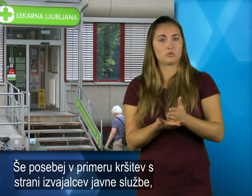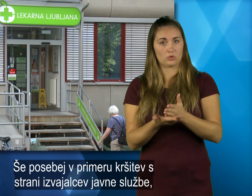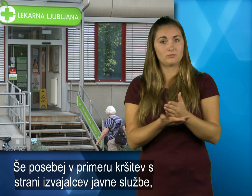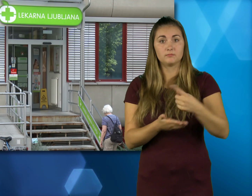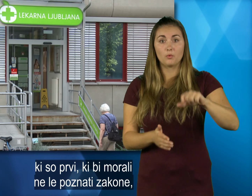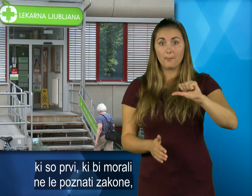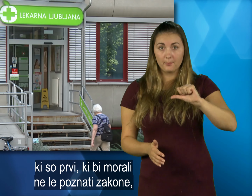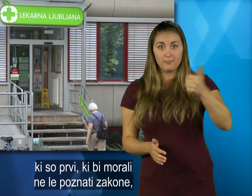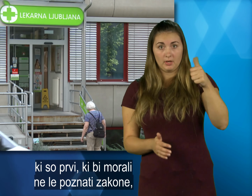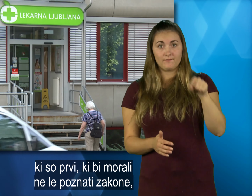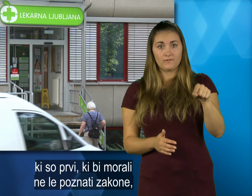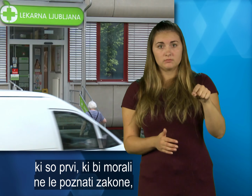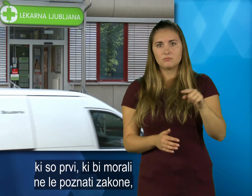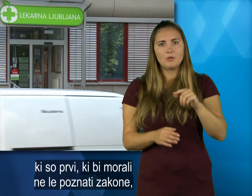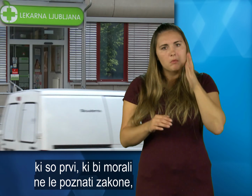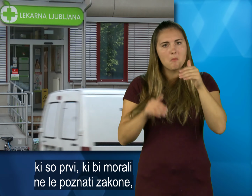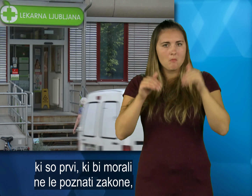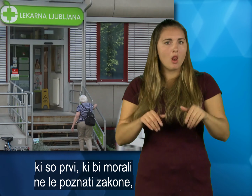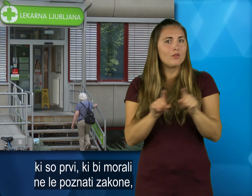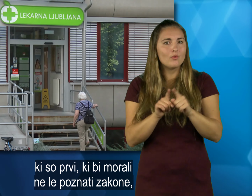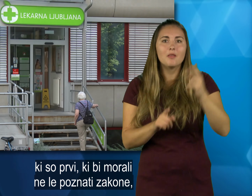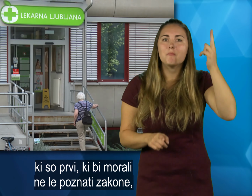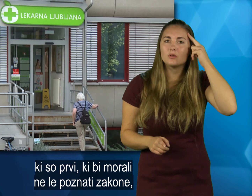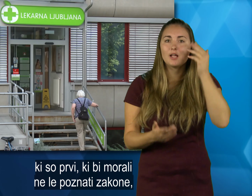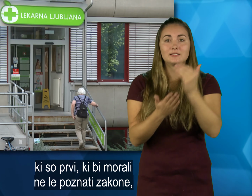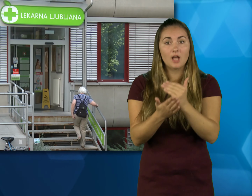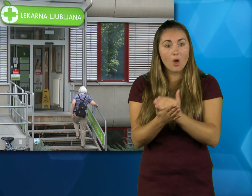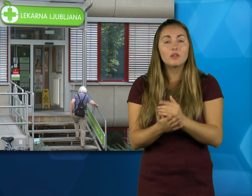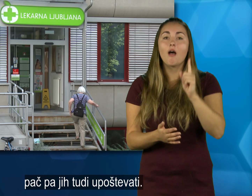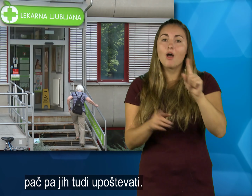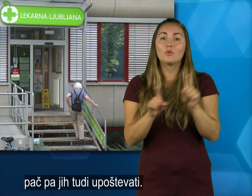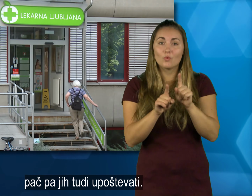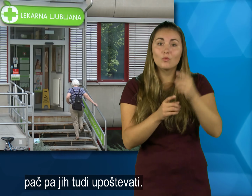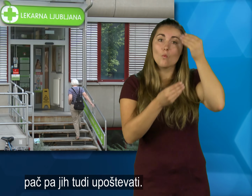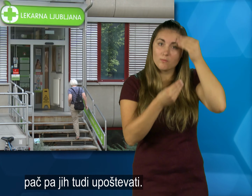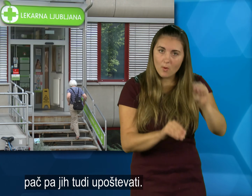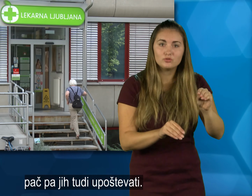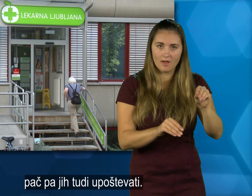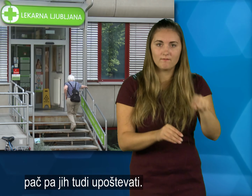ki so prvi, ki bi morali ne le poznati zakone, pač pa jih tudi upoštevati.